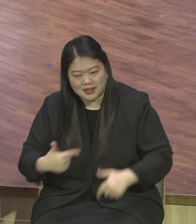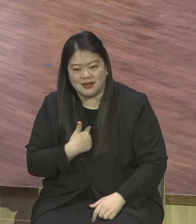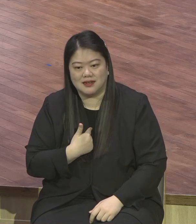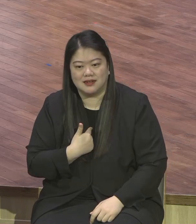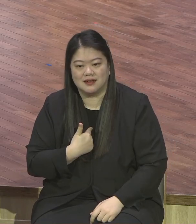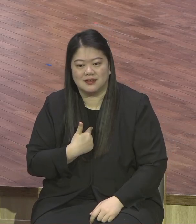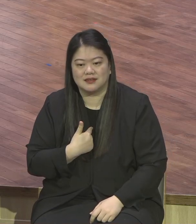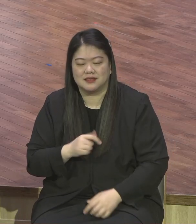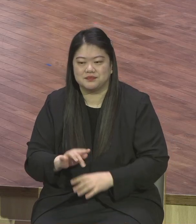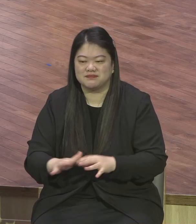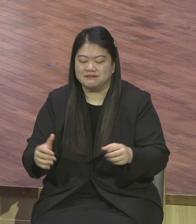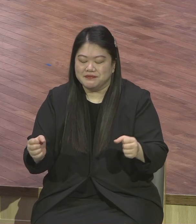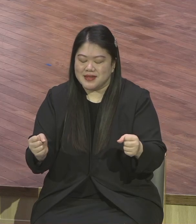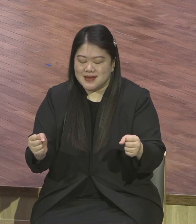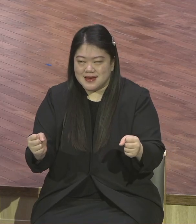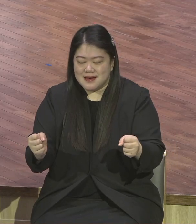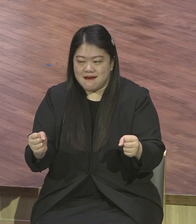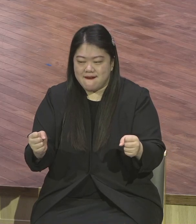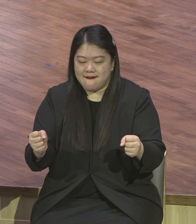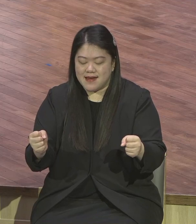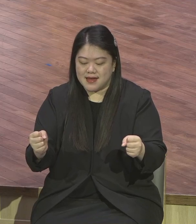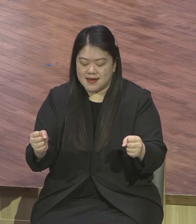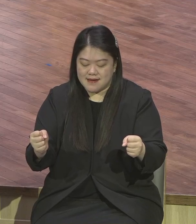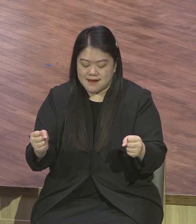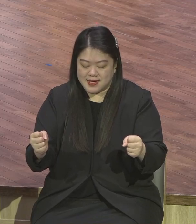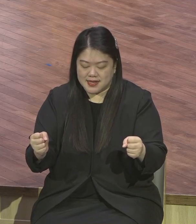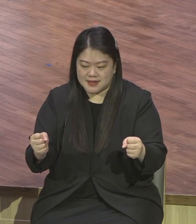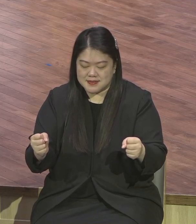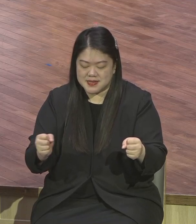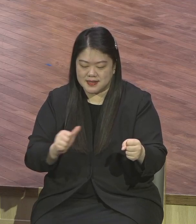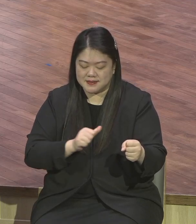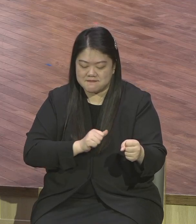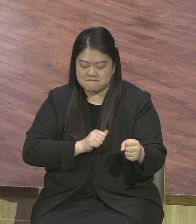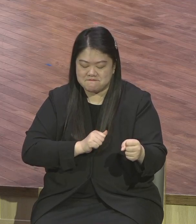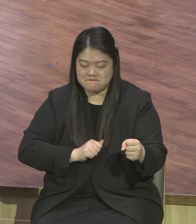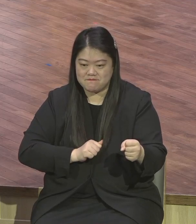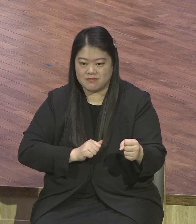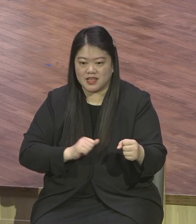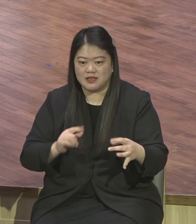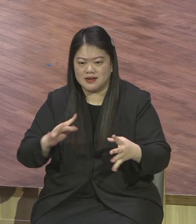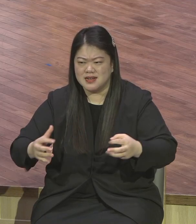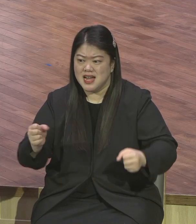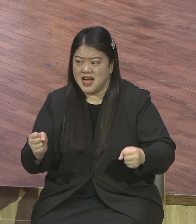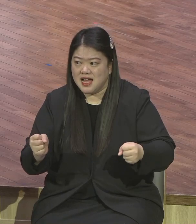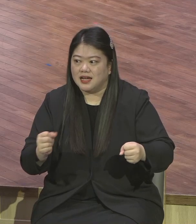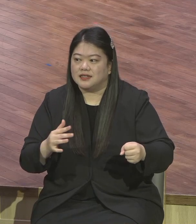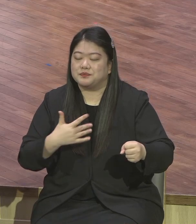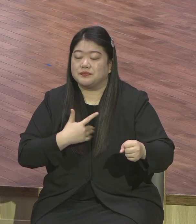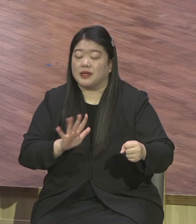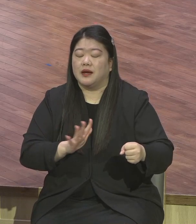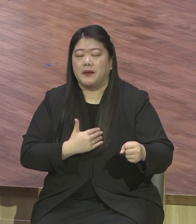성질납니다. 근데 우리는 못해요. 성령께서 그 순간이 딱 되면 빨리 인도받아야 돼.